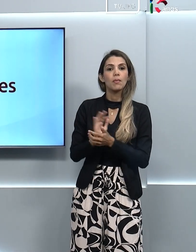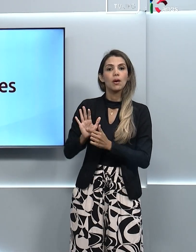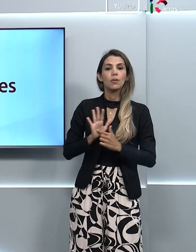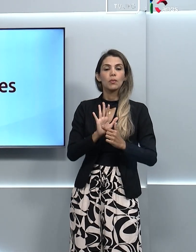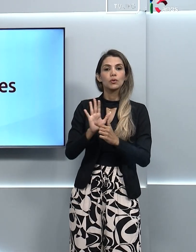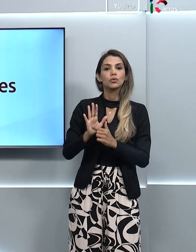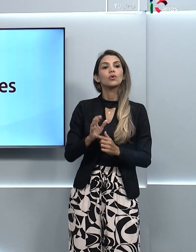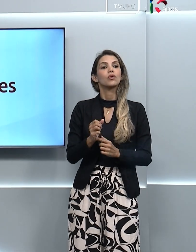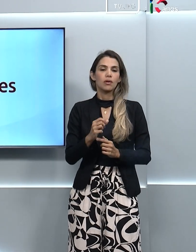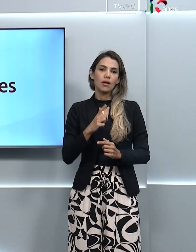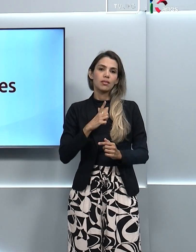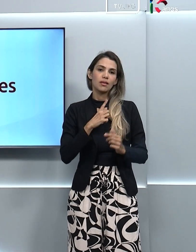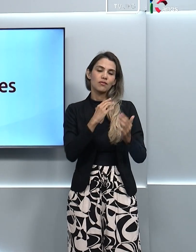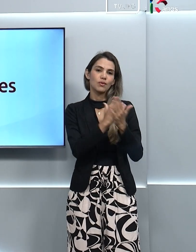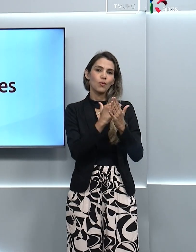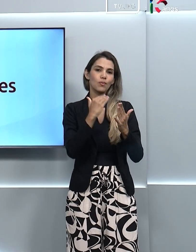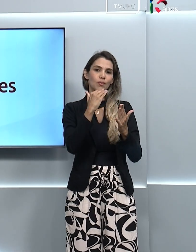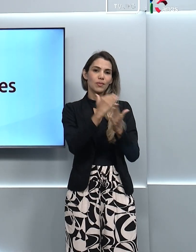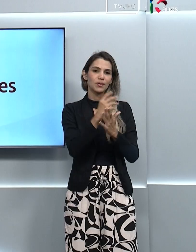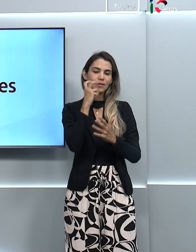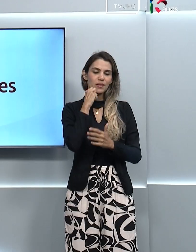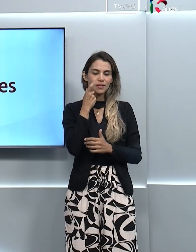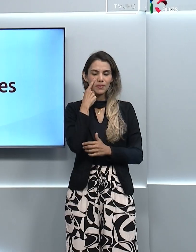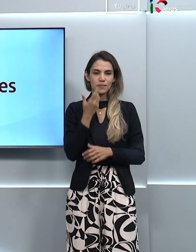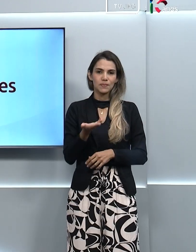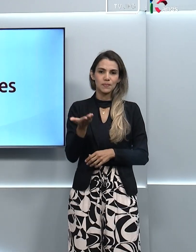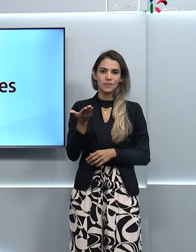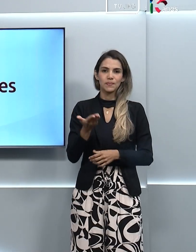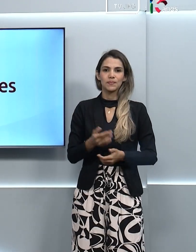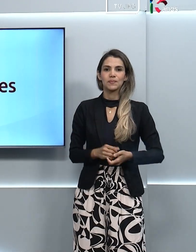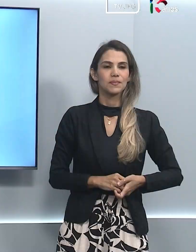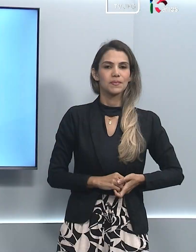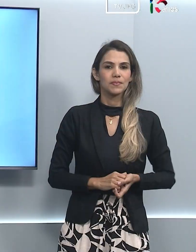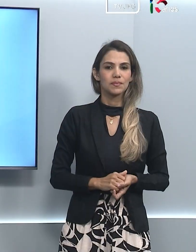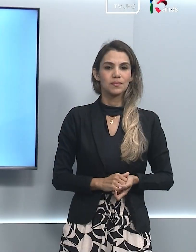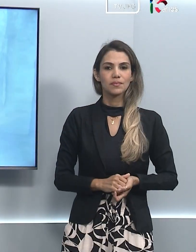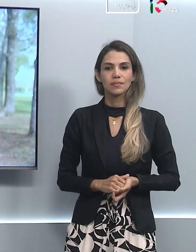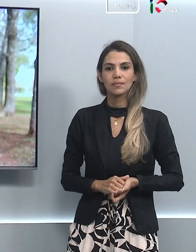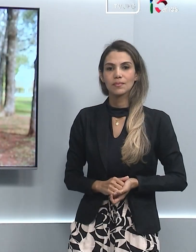de irmãos. Confira mais na matéria.